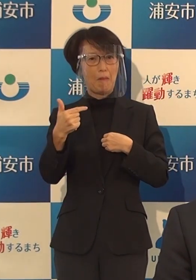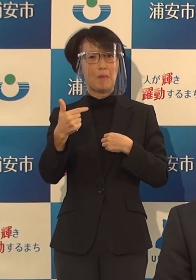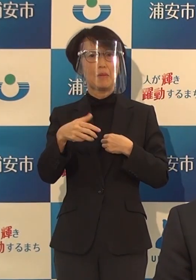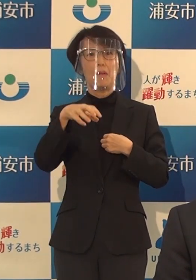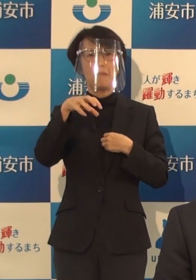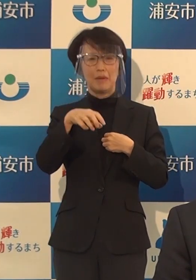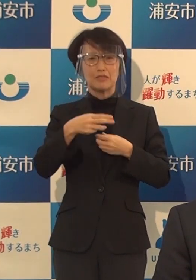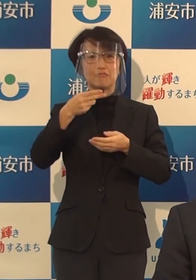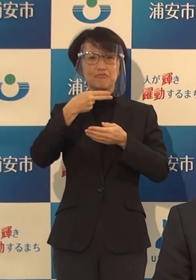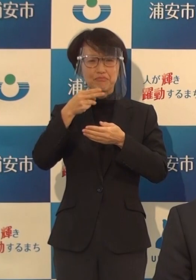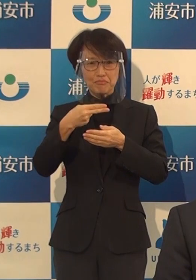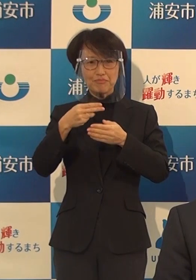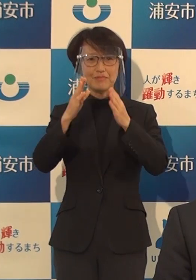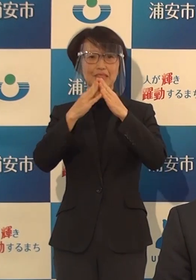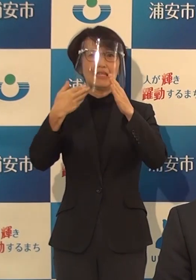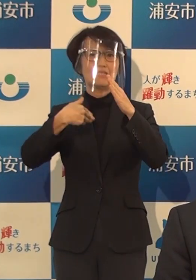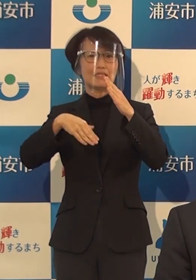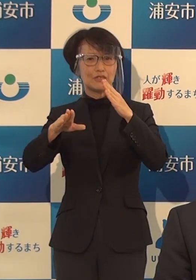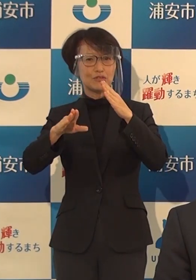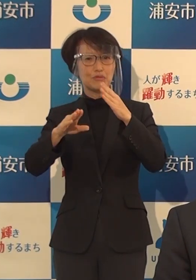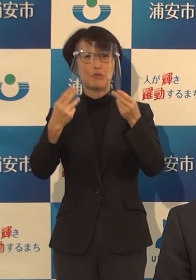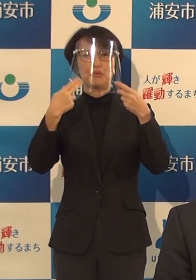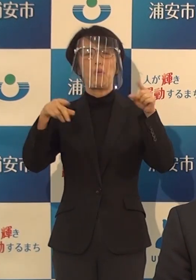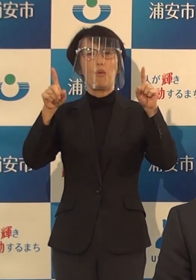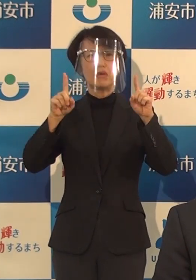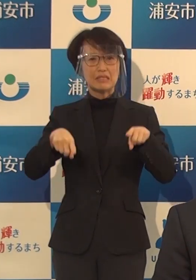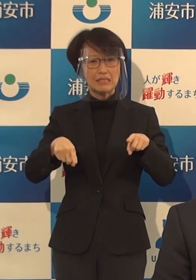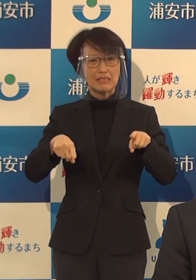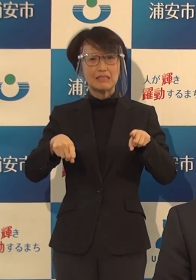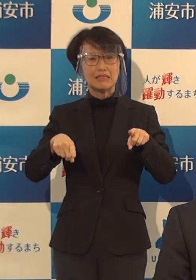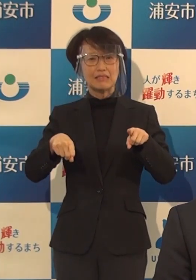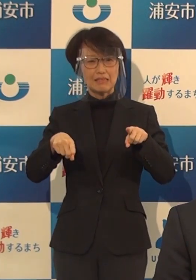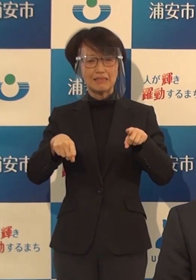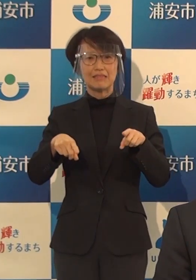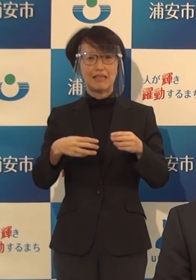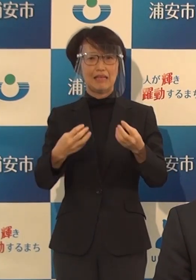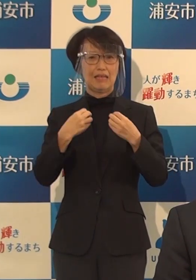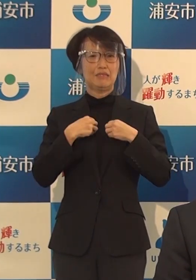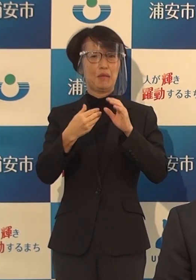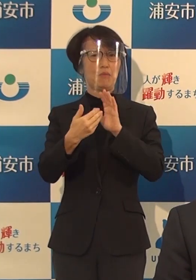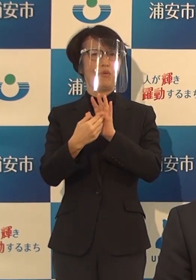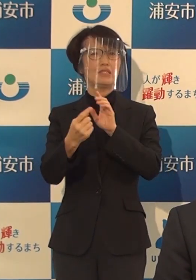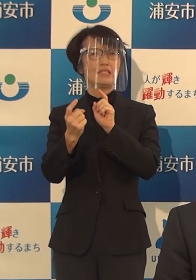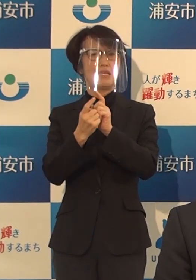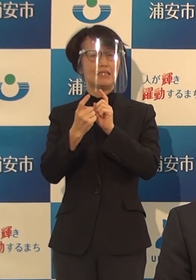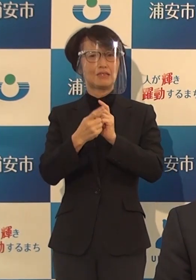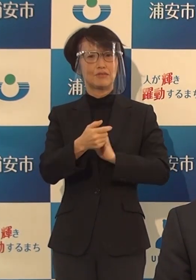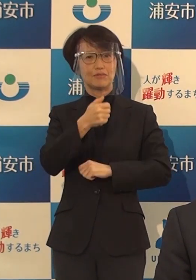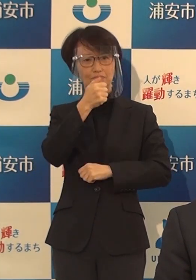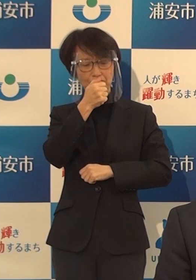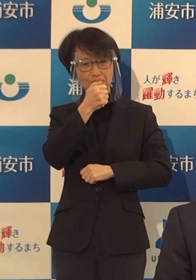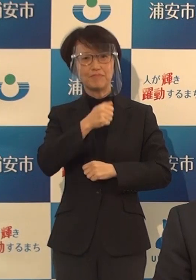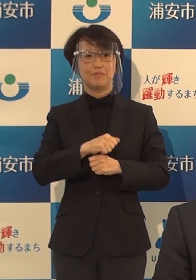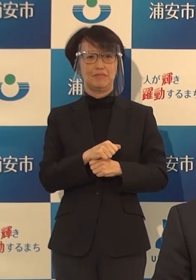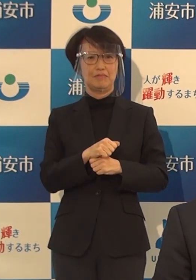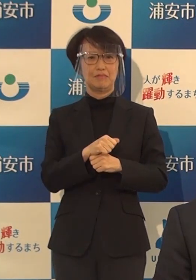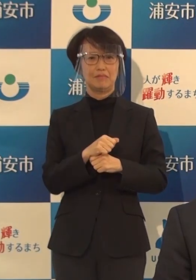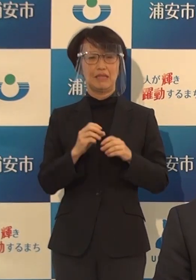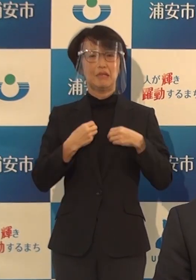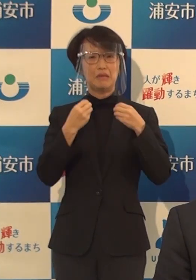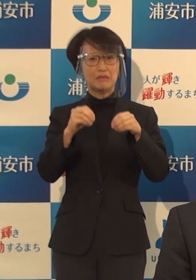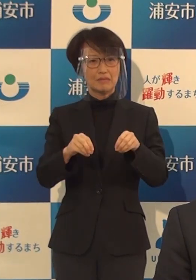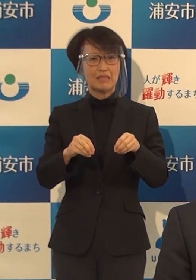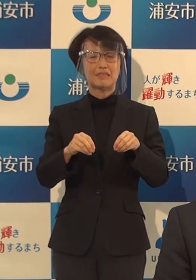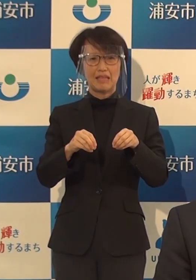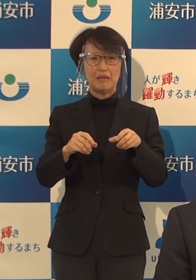出、年末年始の行事、基本的な感染防止対策の徹底、ク